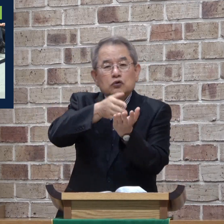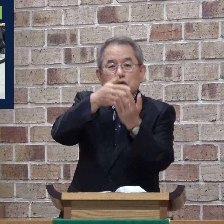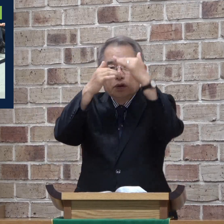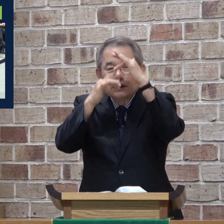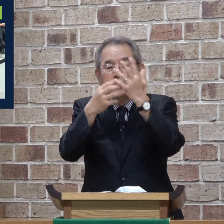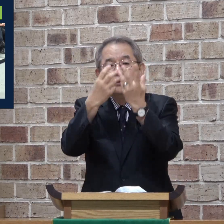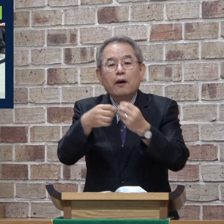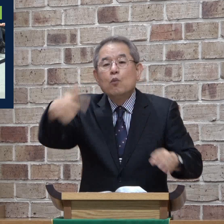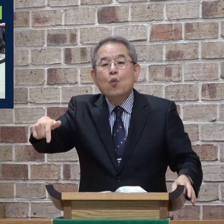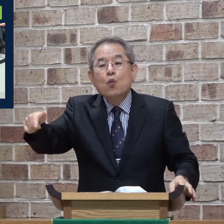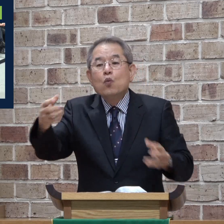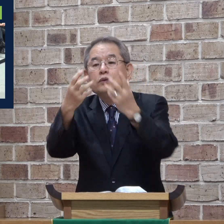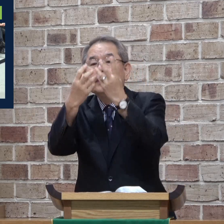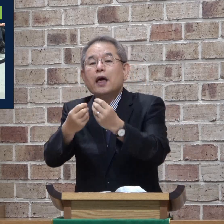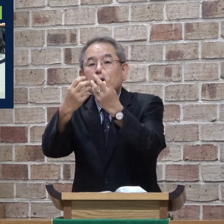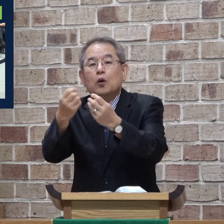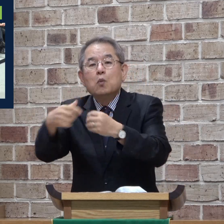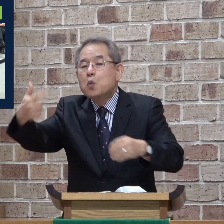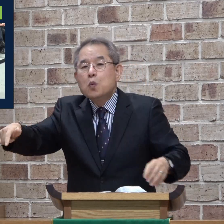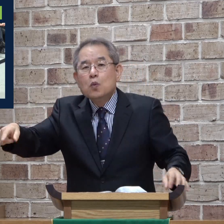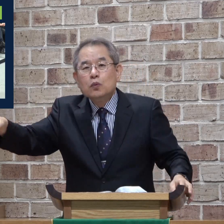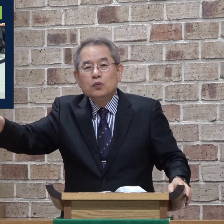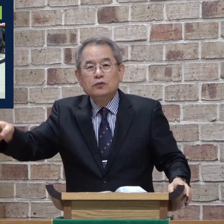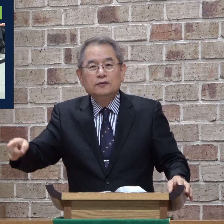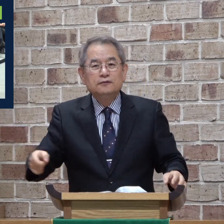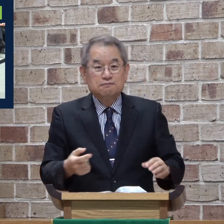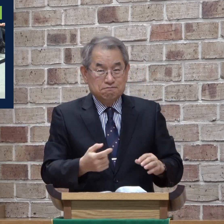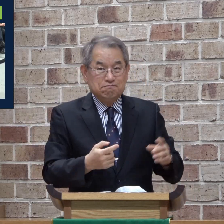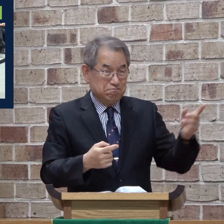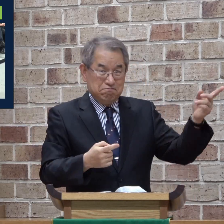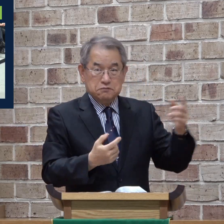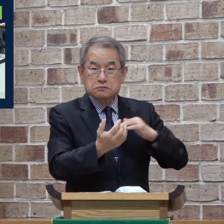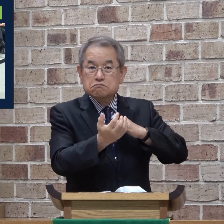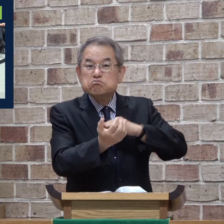졸업 낭독을 무엇을 할 것인지 그것을 검토하기 시작했습니다.